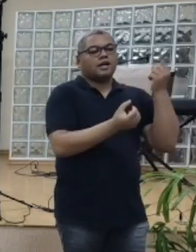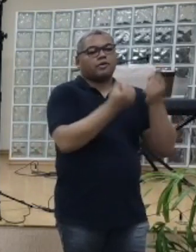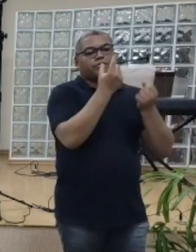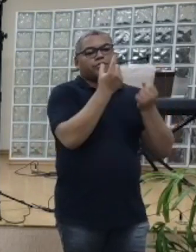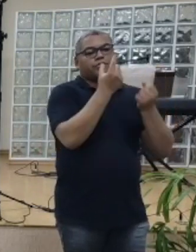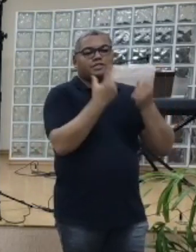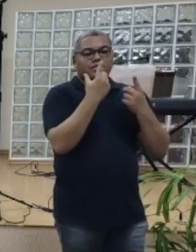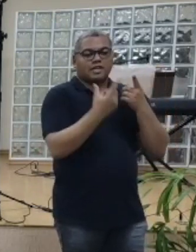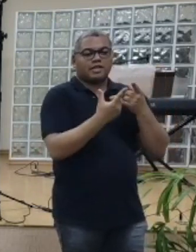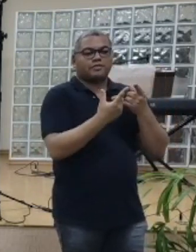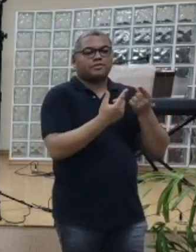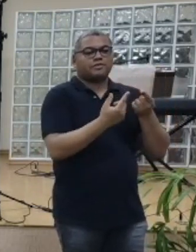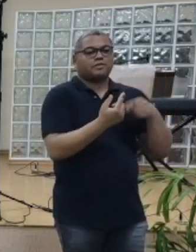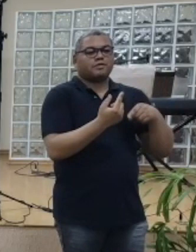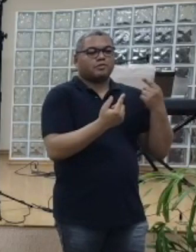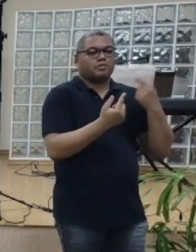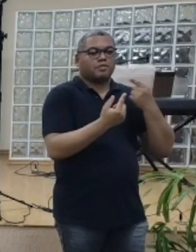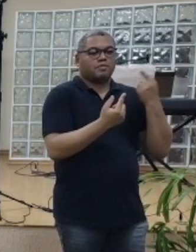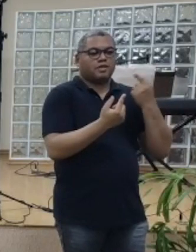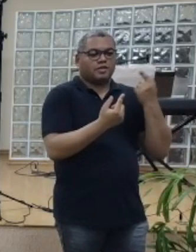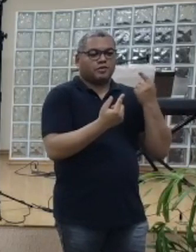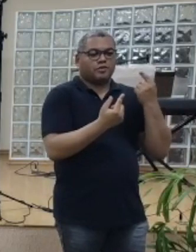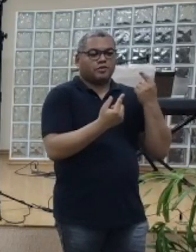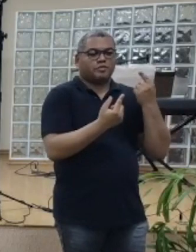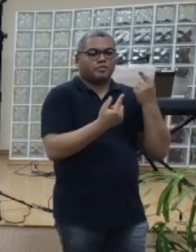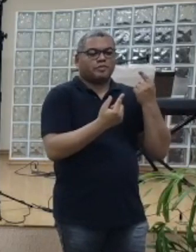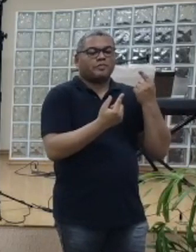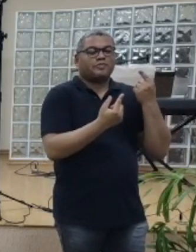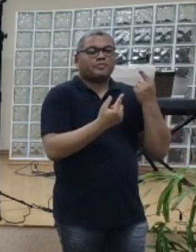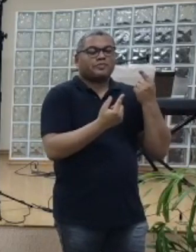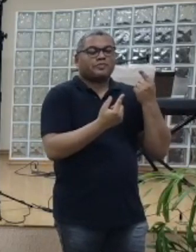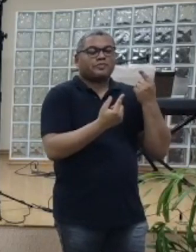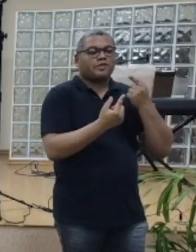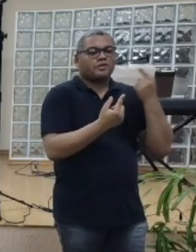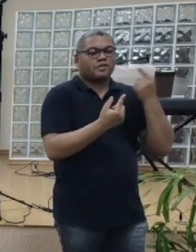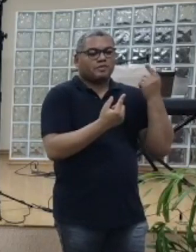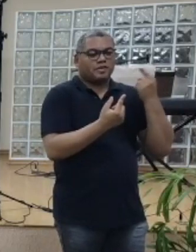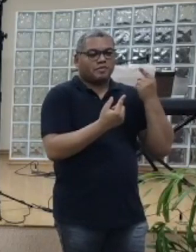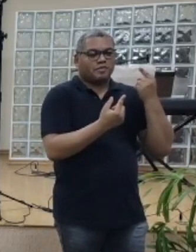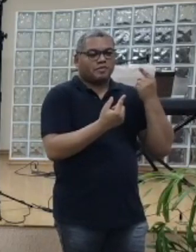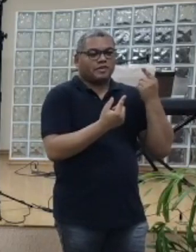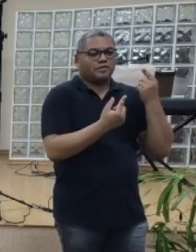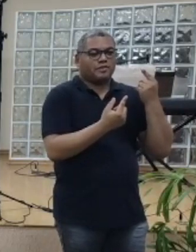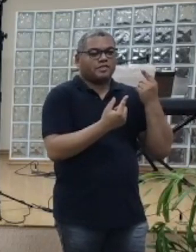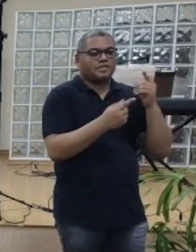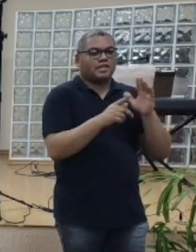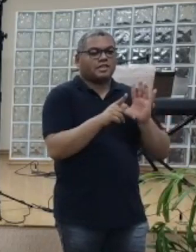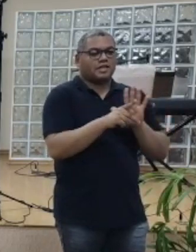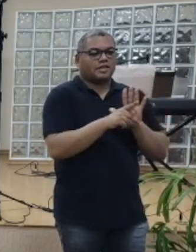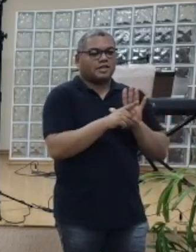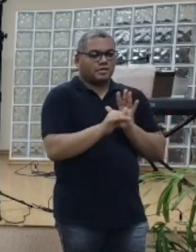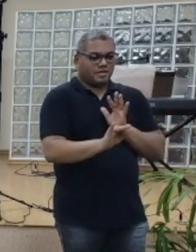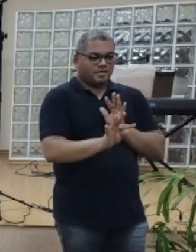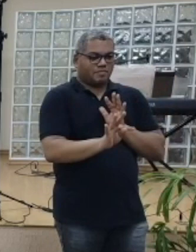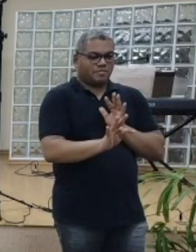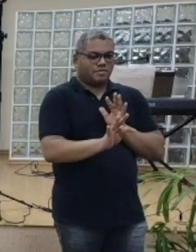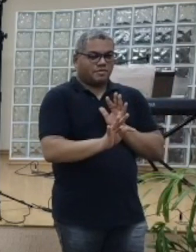Mas durante a semana já tivemos as nossas atividades com a igreja e agradecemos a Deus por esse tempo